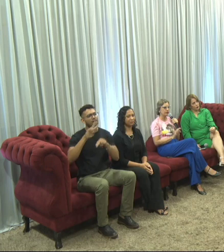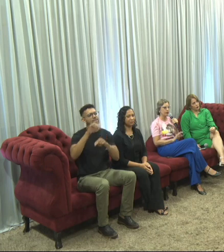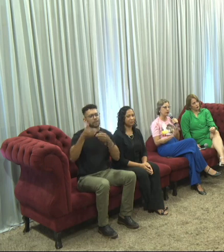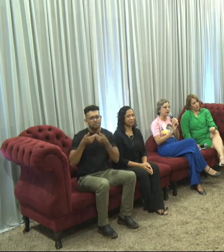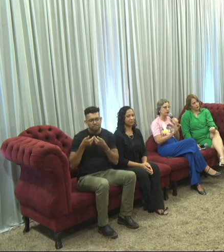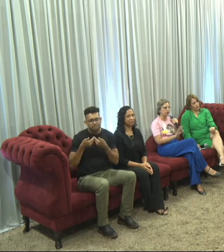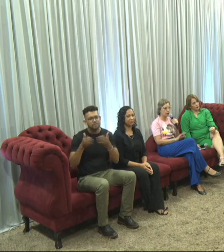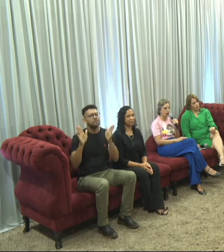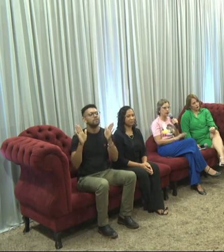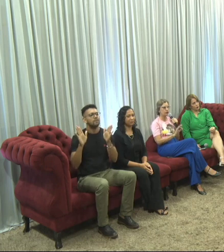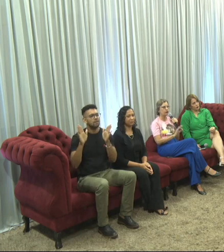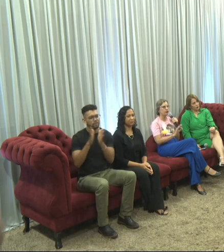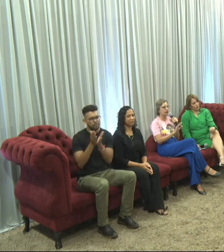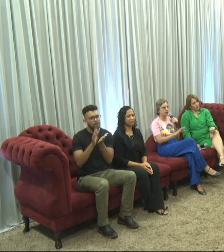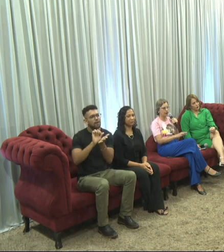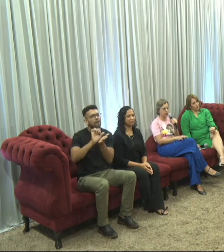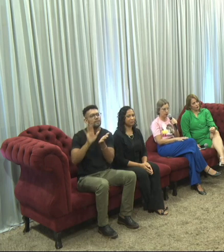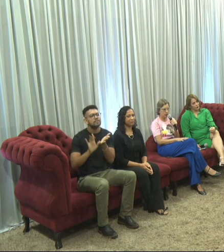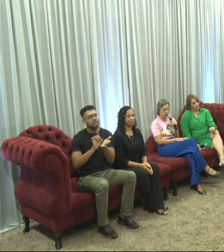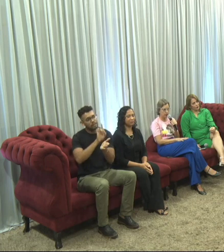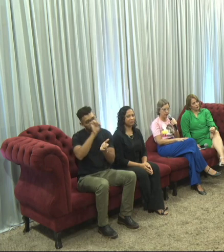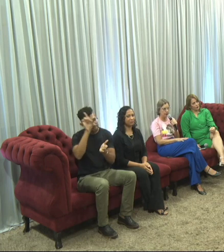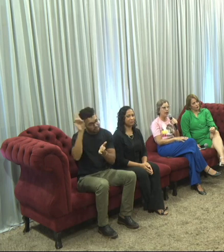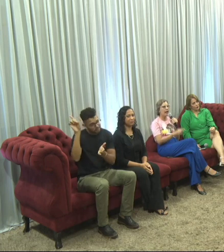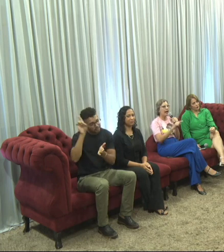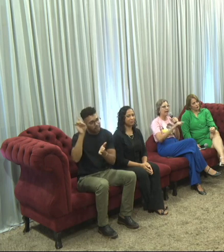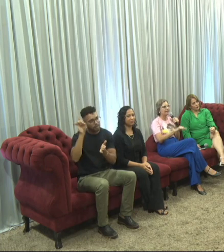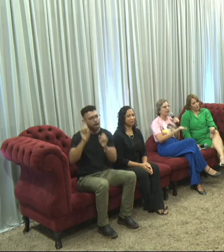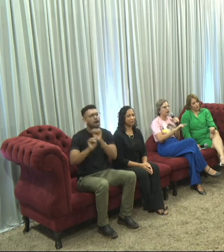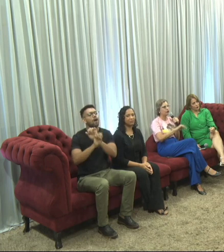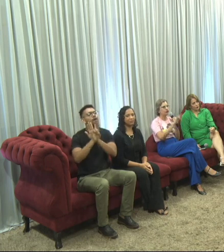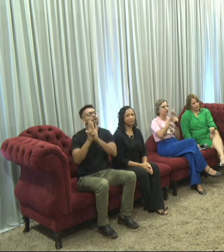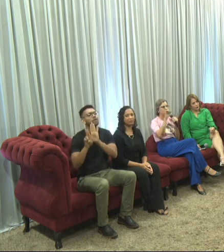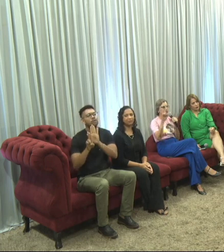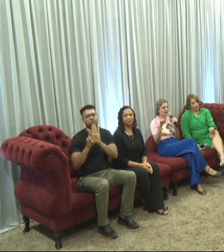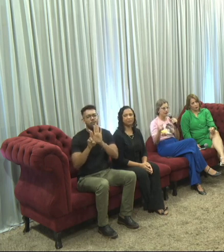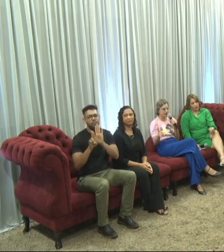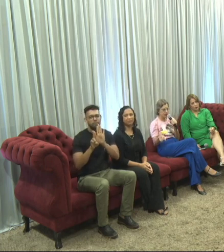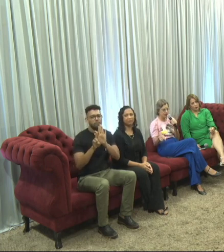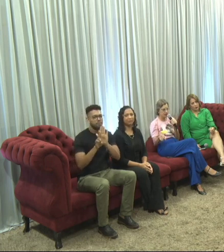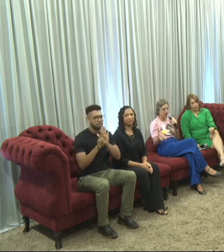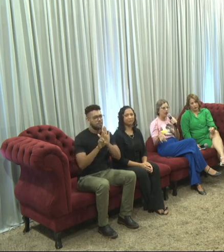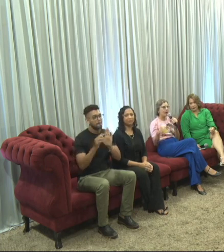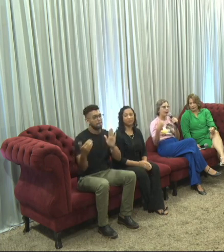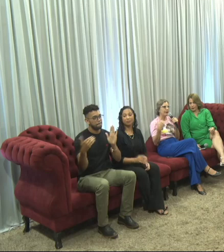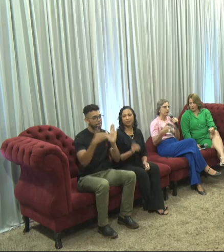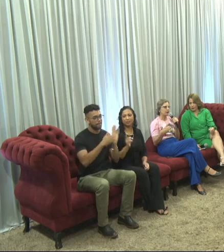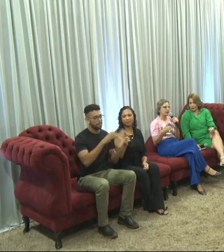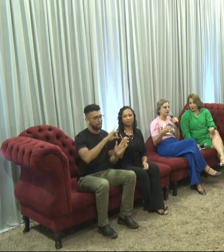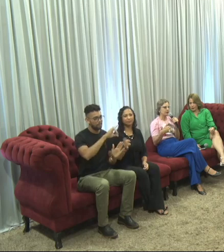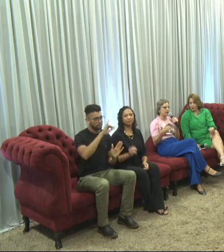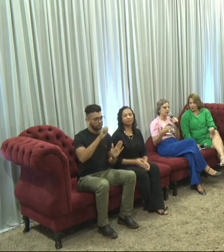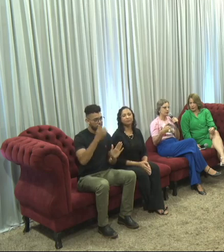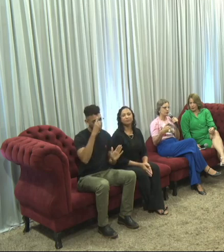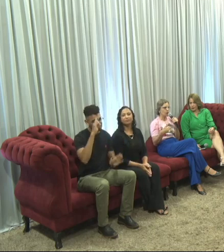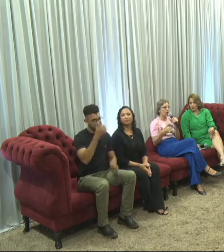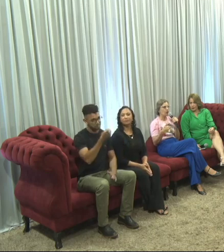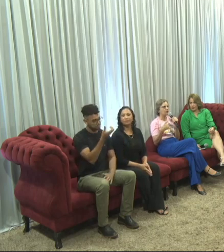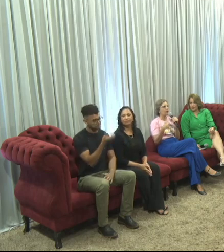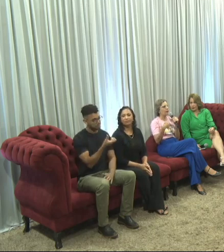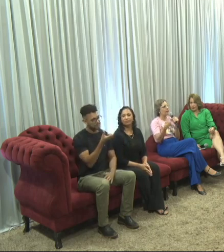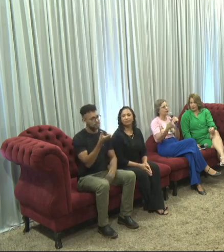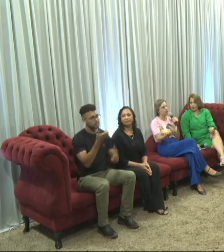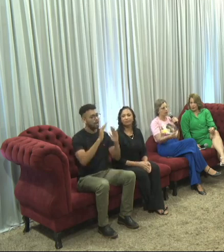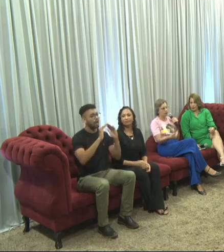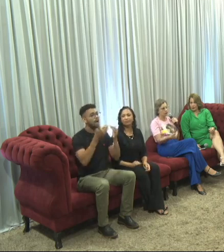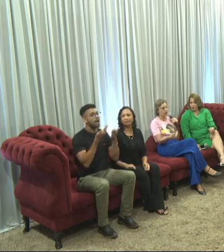abertura oficial às 18 horas no Cine Teatro da UFIP, até o dia 16. Aberto para a visitação das